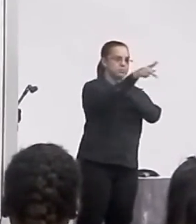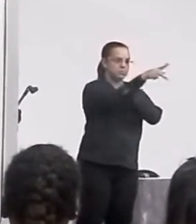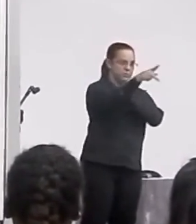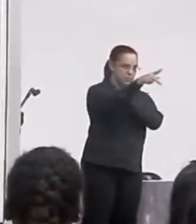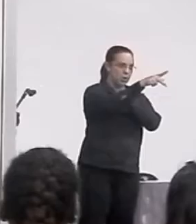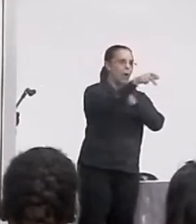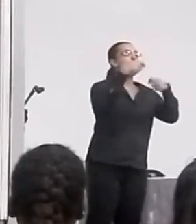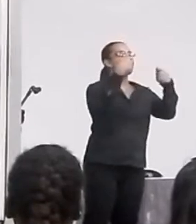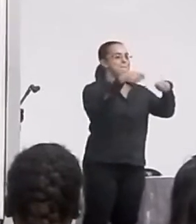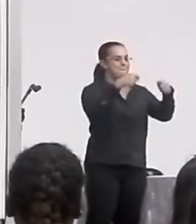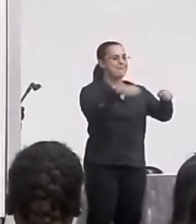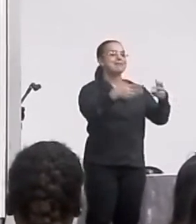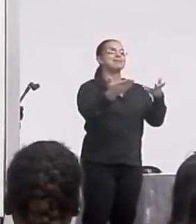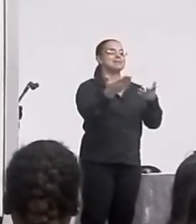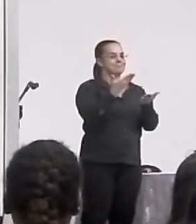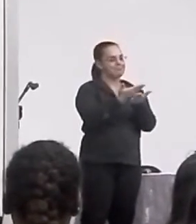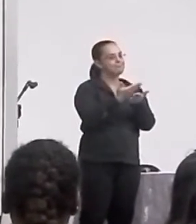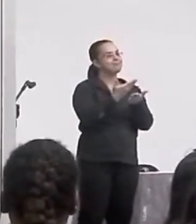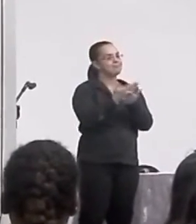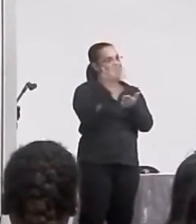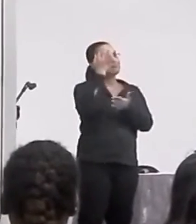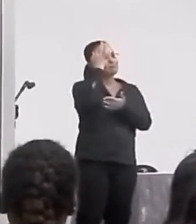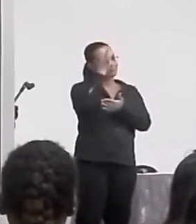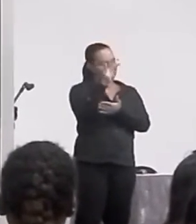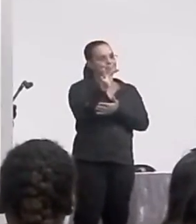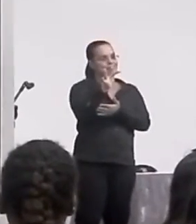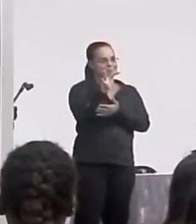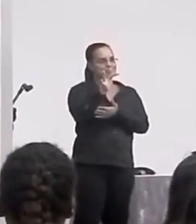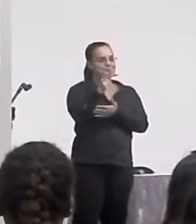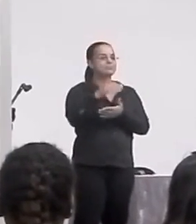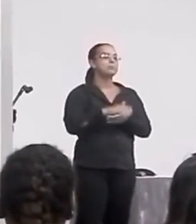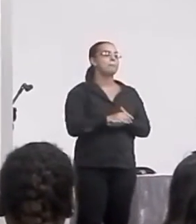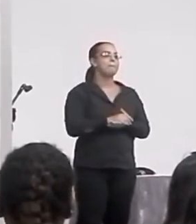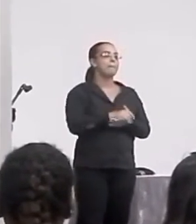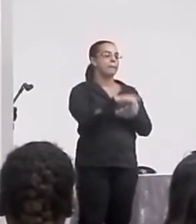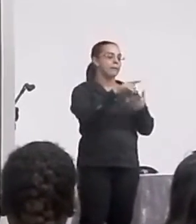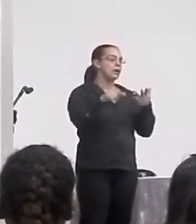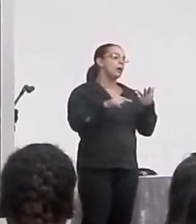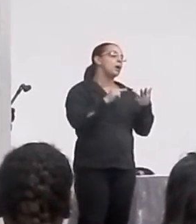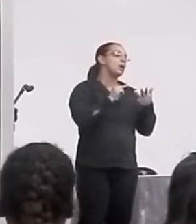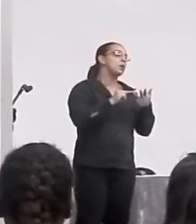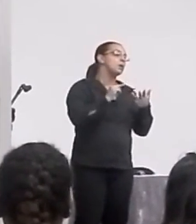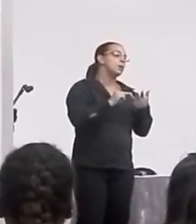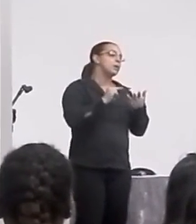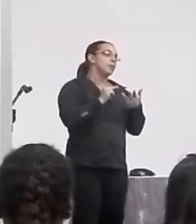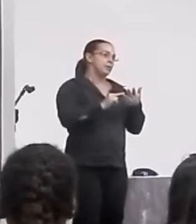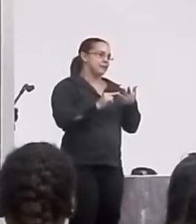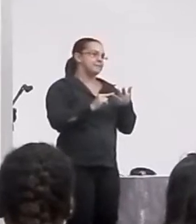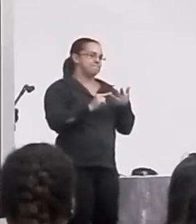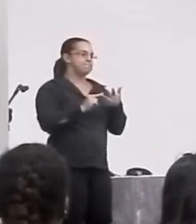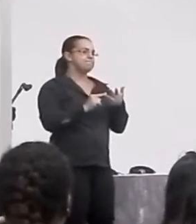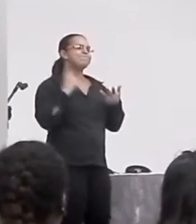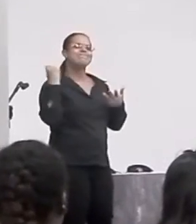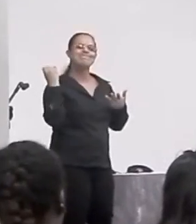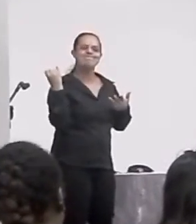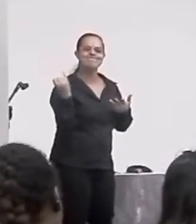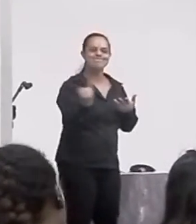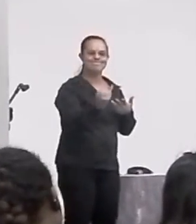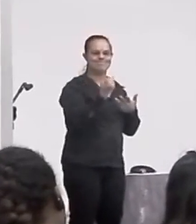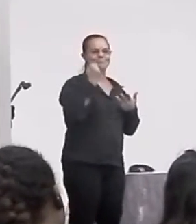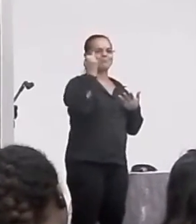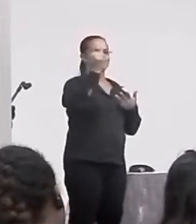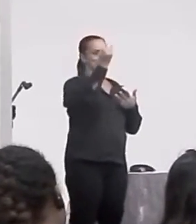filosofia. Quarto lugar, eu acho que a coisa mais importante do